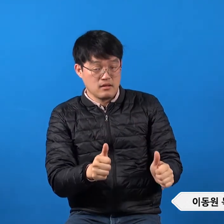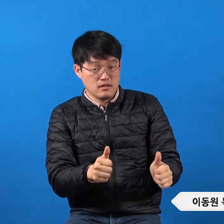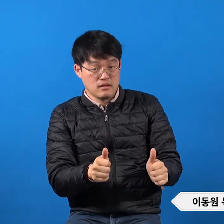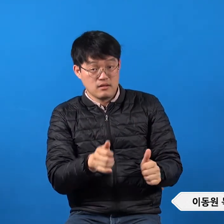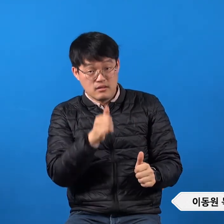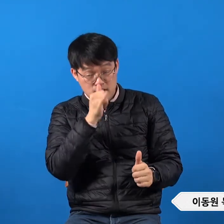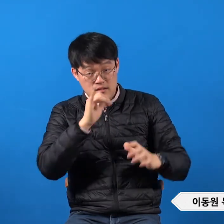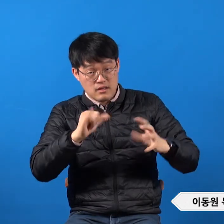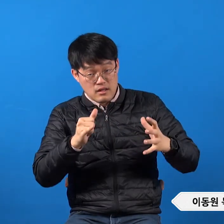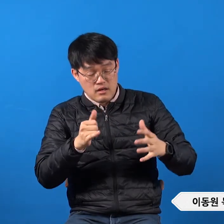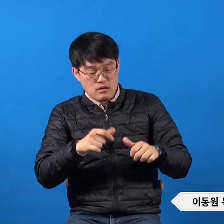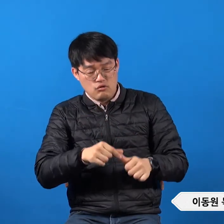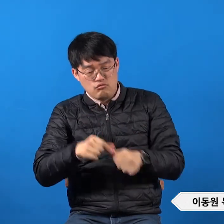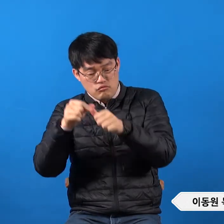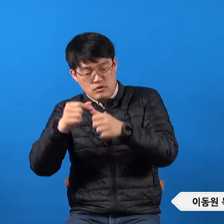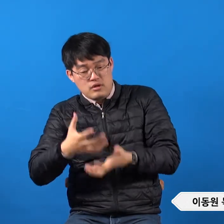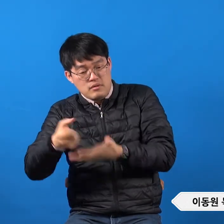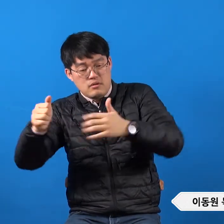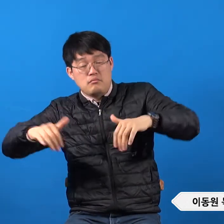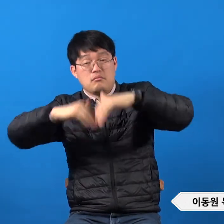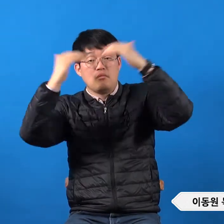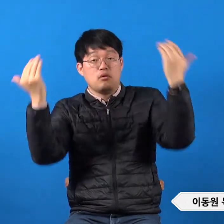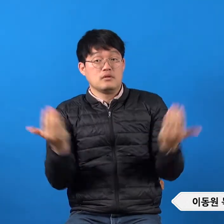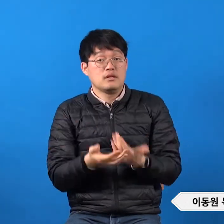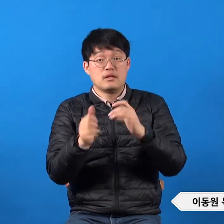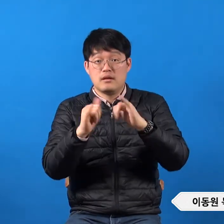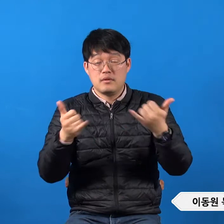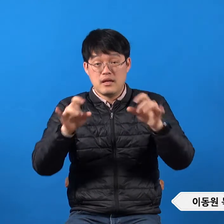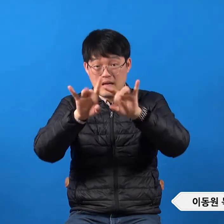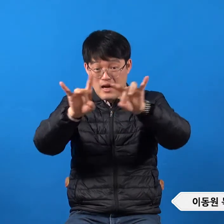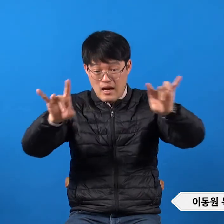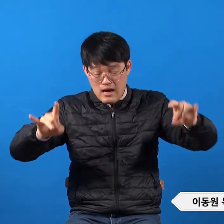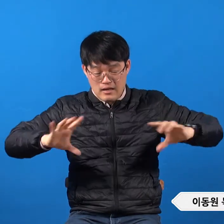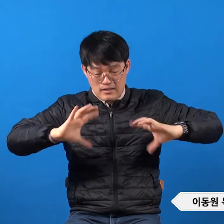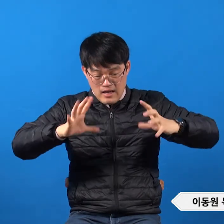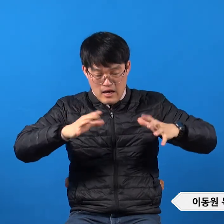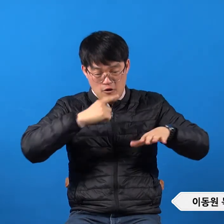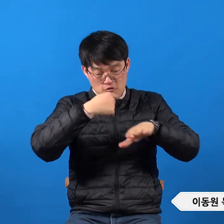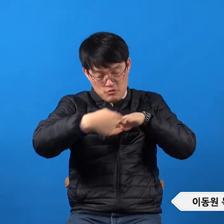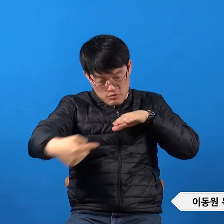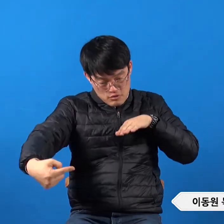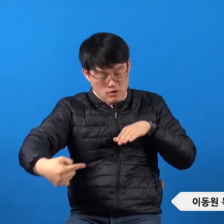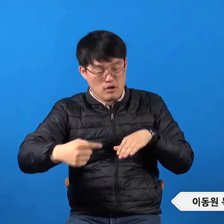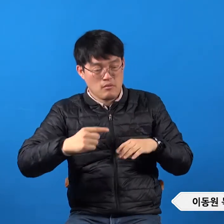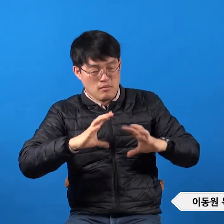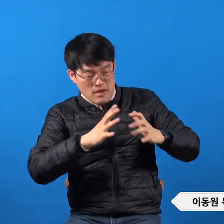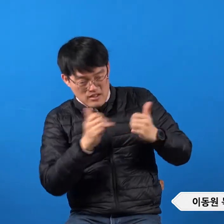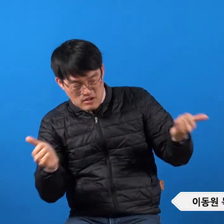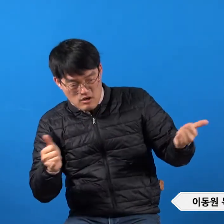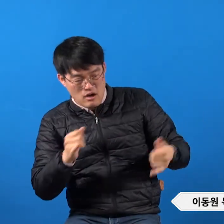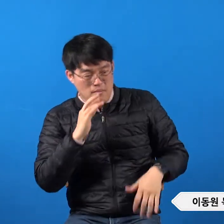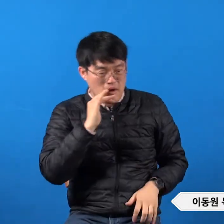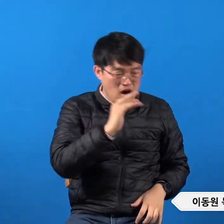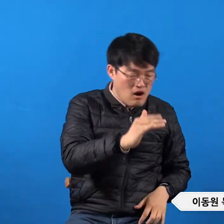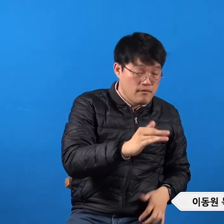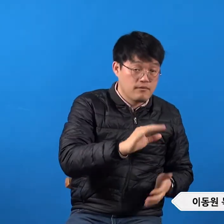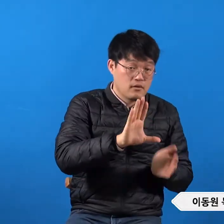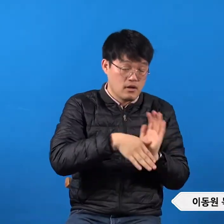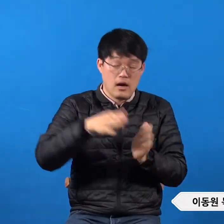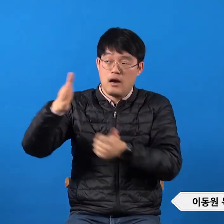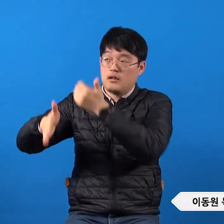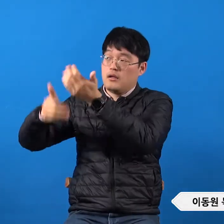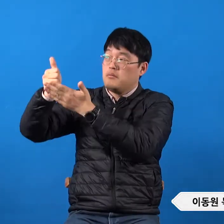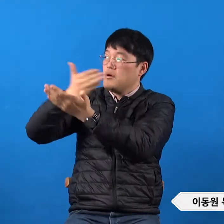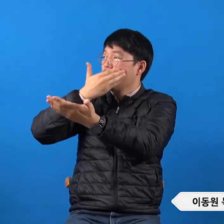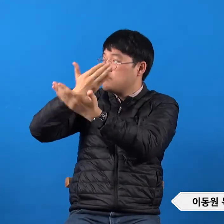세상. 이제 구원받은 모든 사람들이 각 나라, 각 족속, 각 방언 가운데서 하나님의